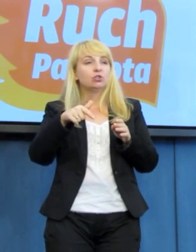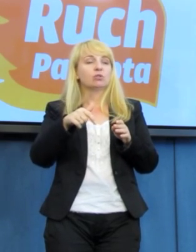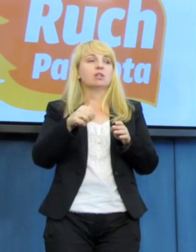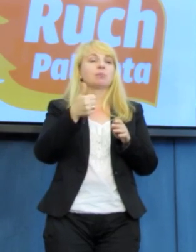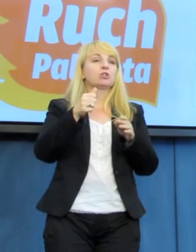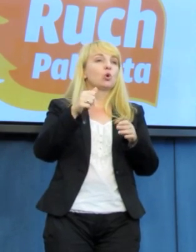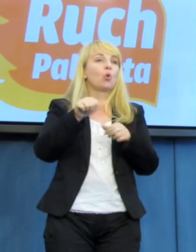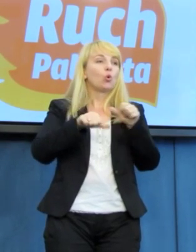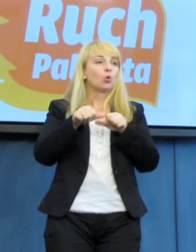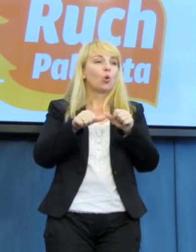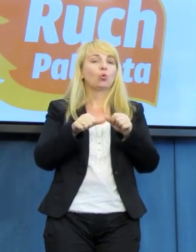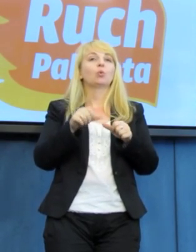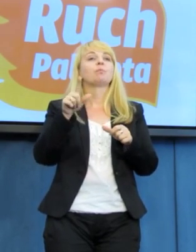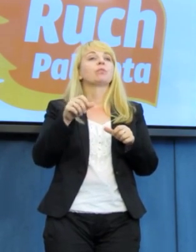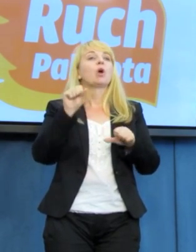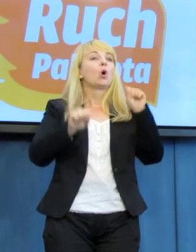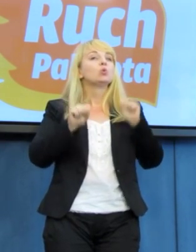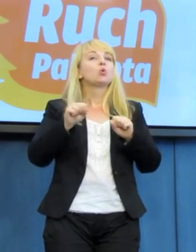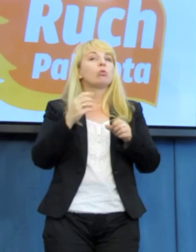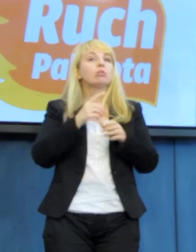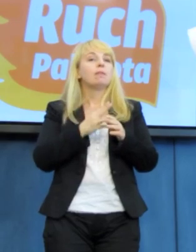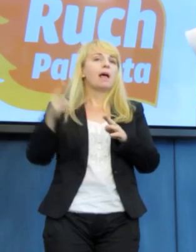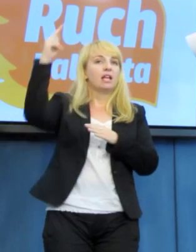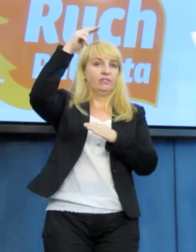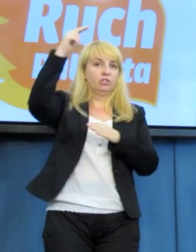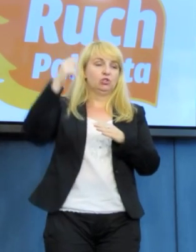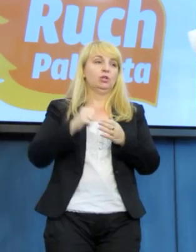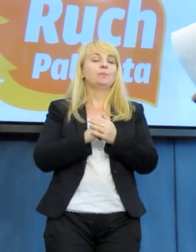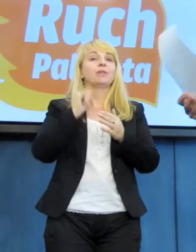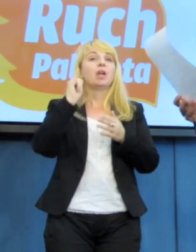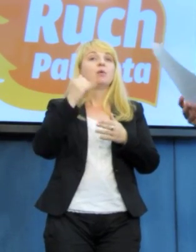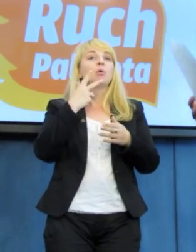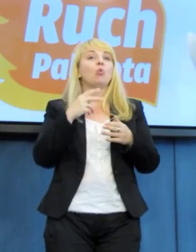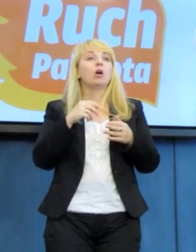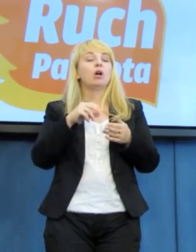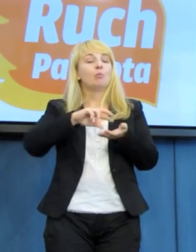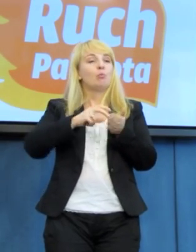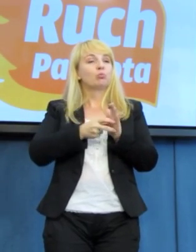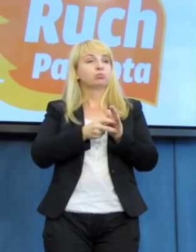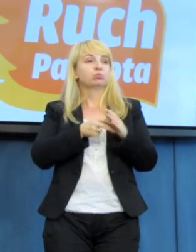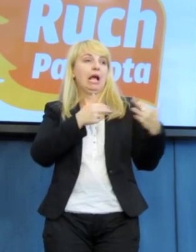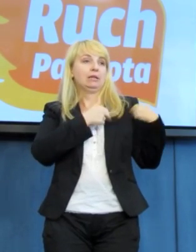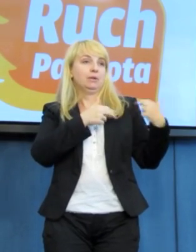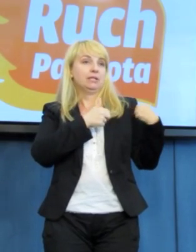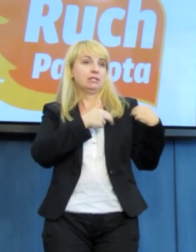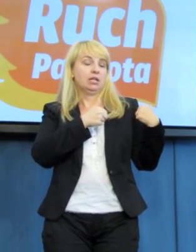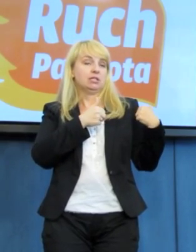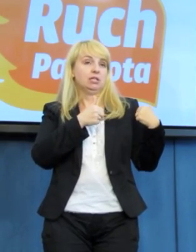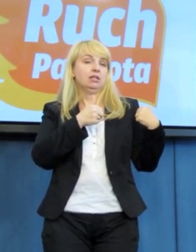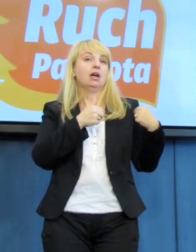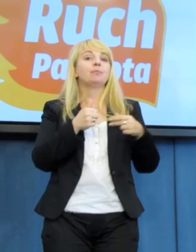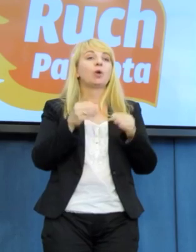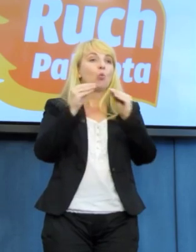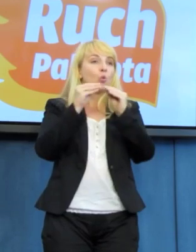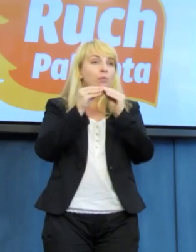13 czerwca Sąd Najwyższy Izby Administracyjnej Pracy i Ubezpieczeń Społecznych